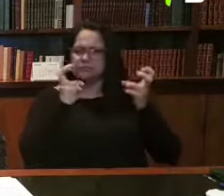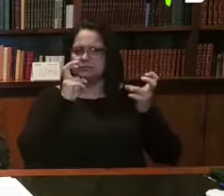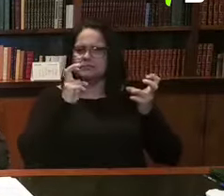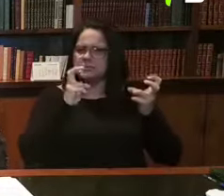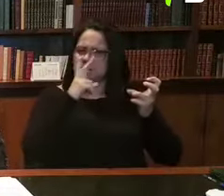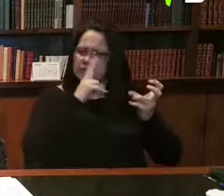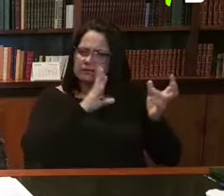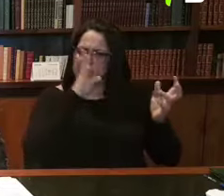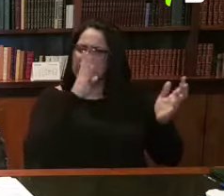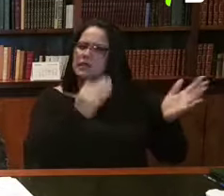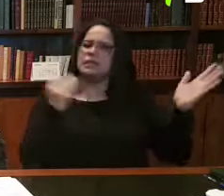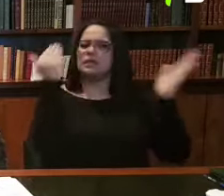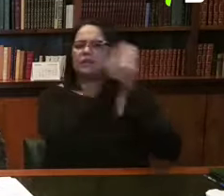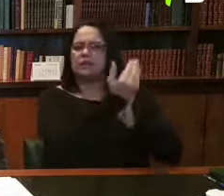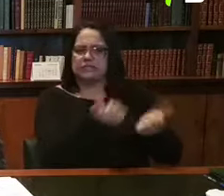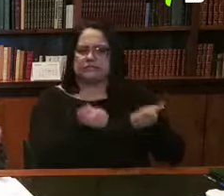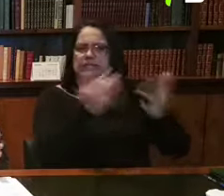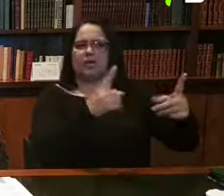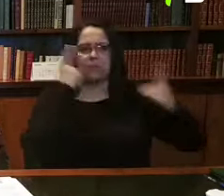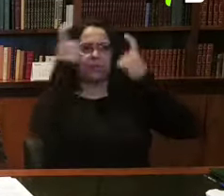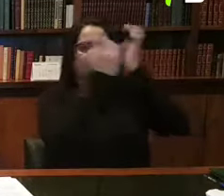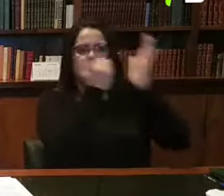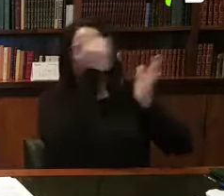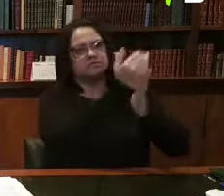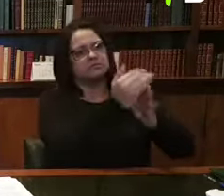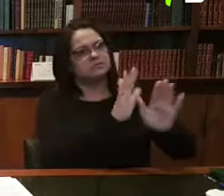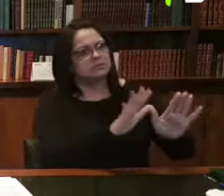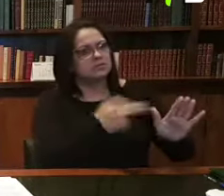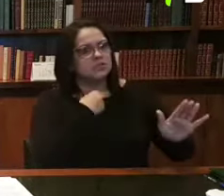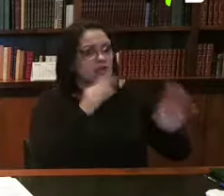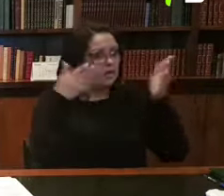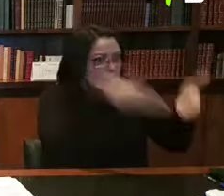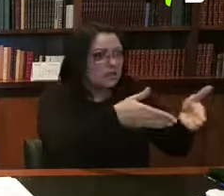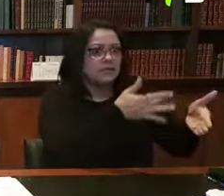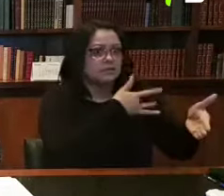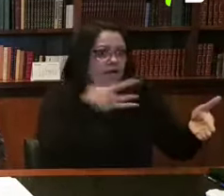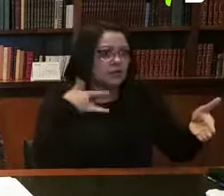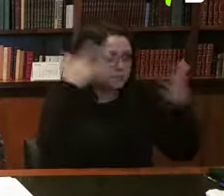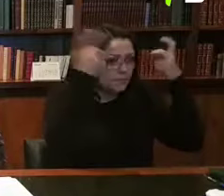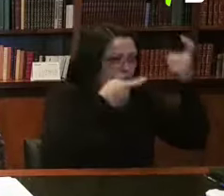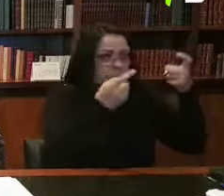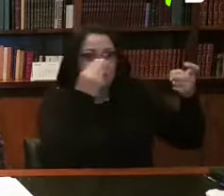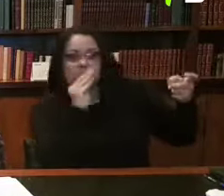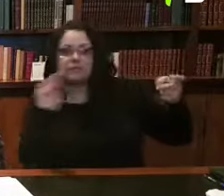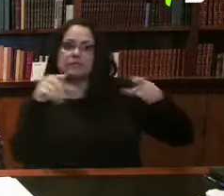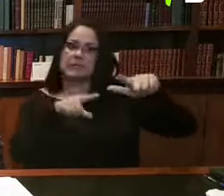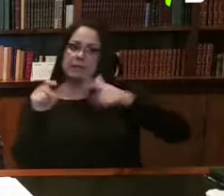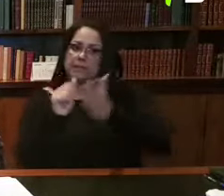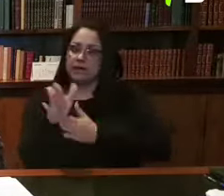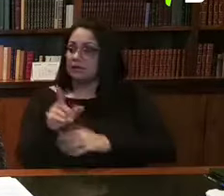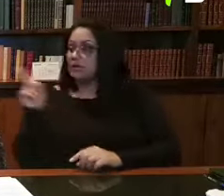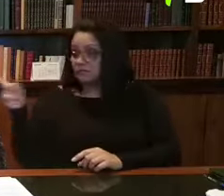o excesso de preocupação apenas com uma testando podia ele se preocupar com a outra coisa também foi a segunda onda que seu filho era